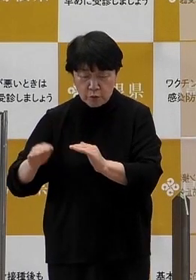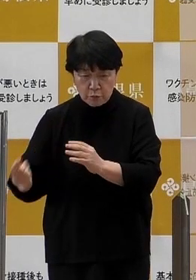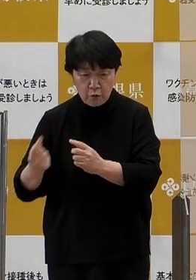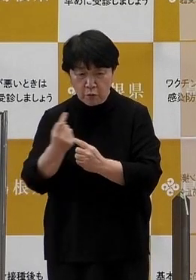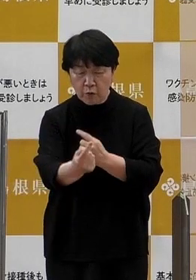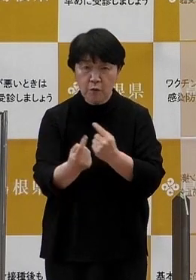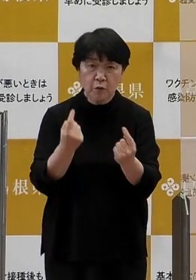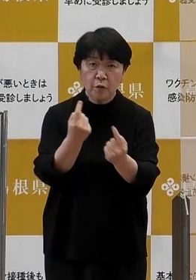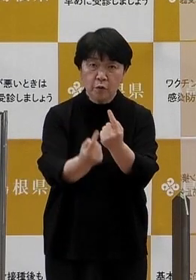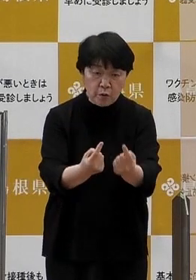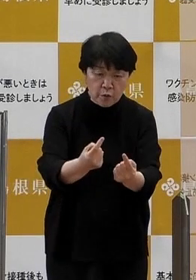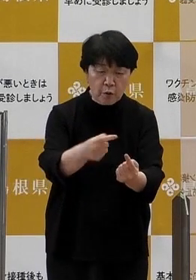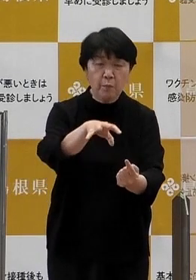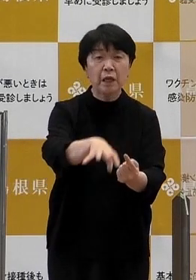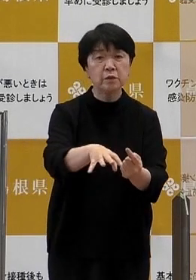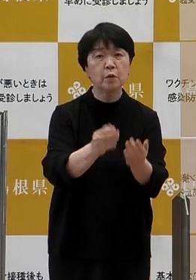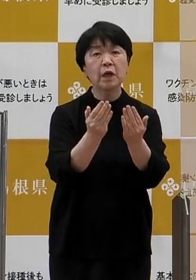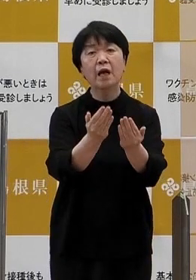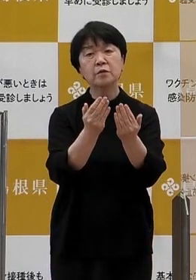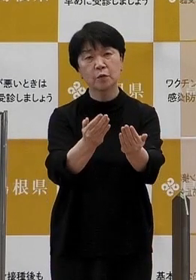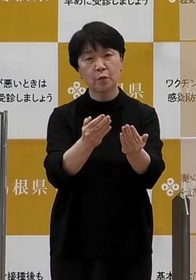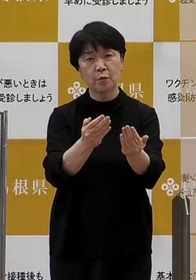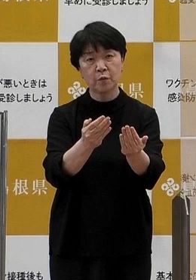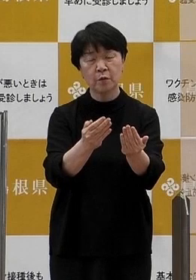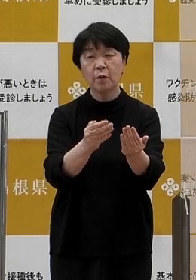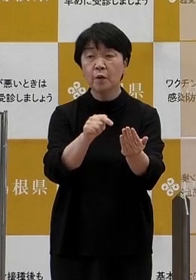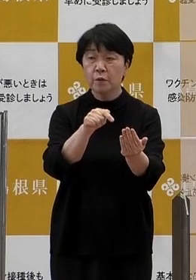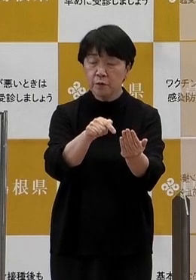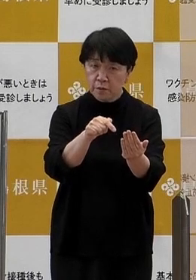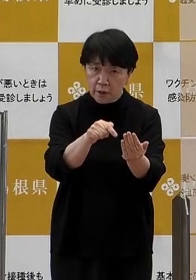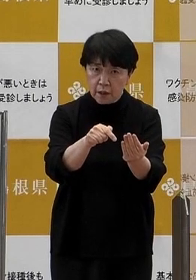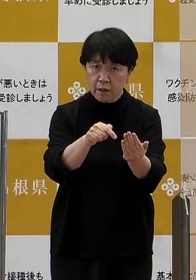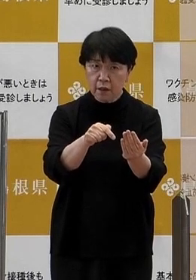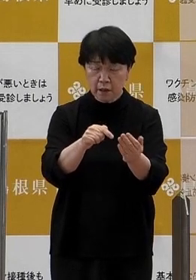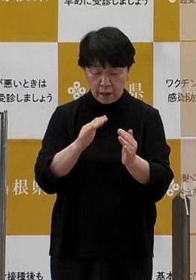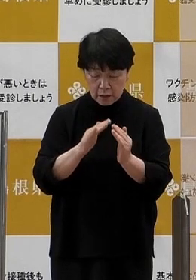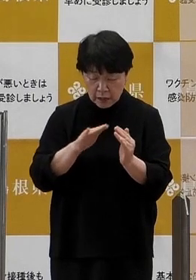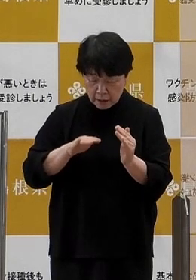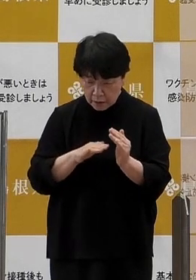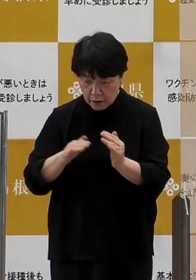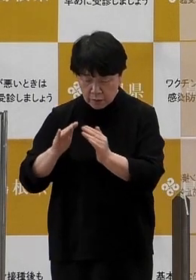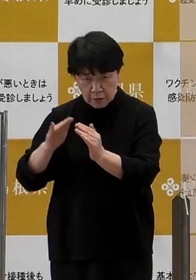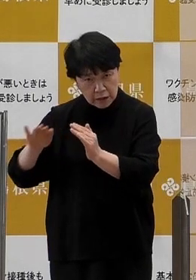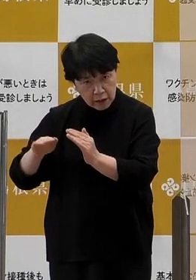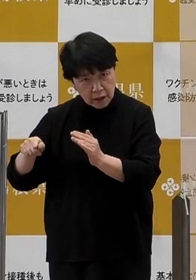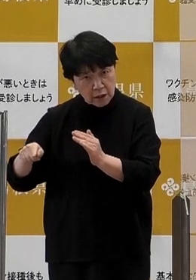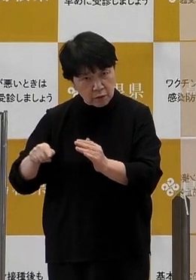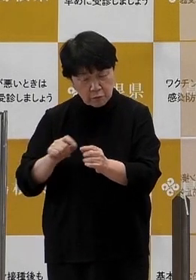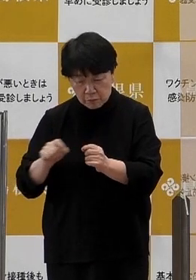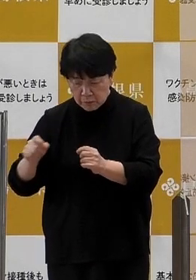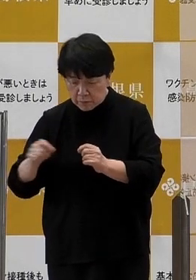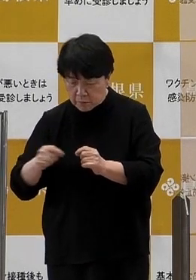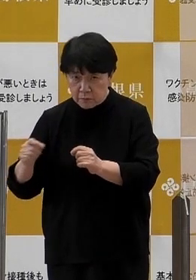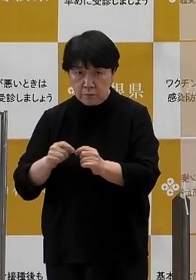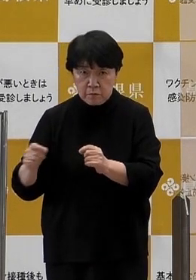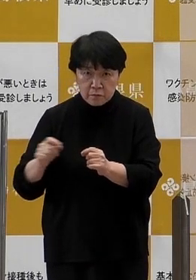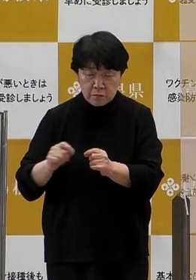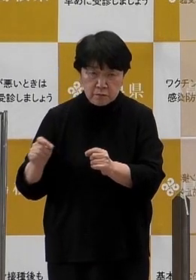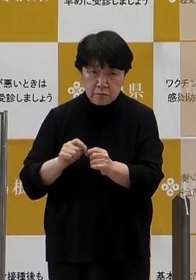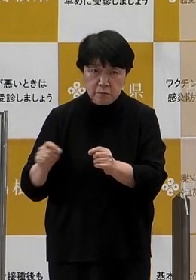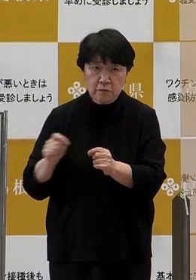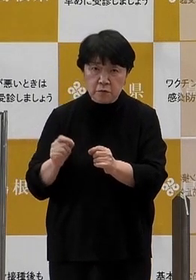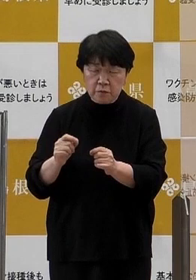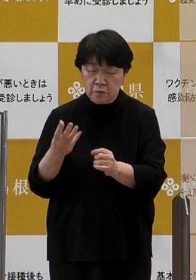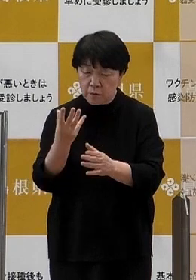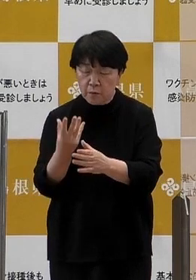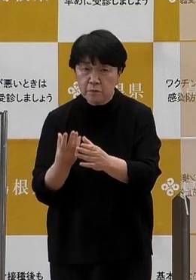ね。それは避けられない学校という場所で、家庭間の接触を一定抑えることで、家庭で